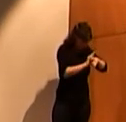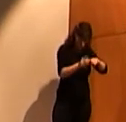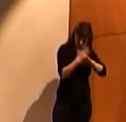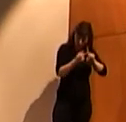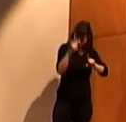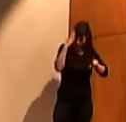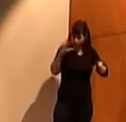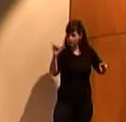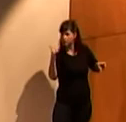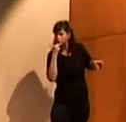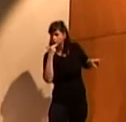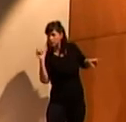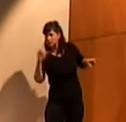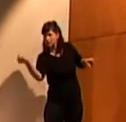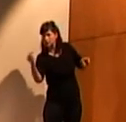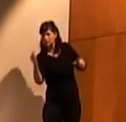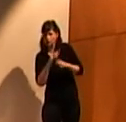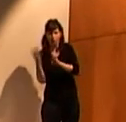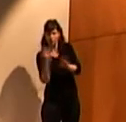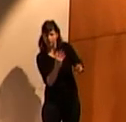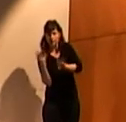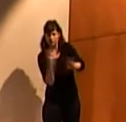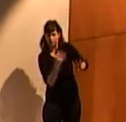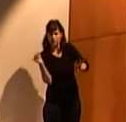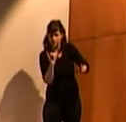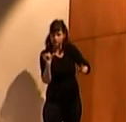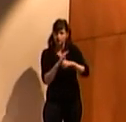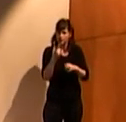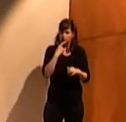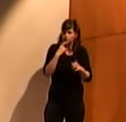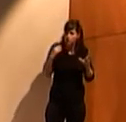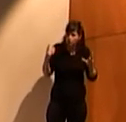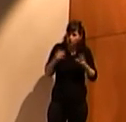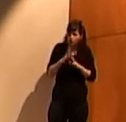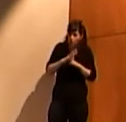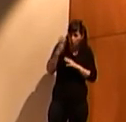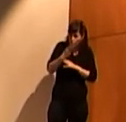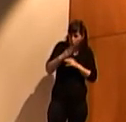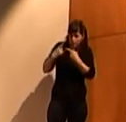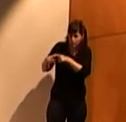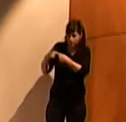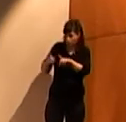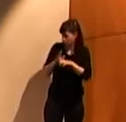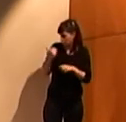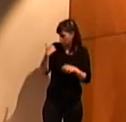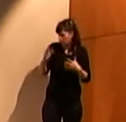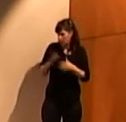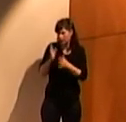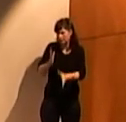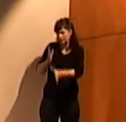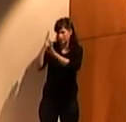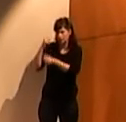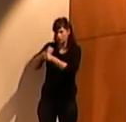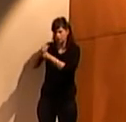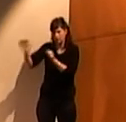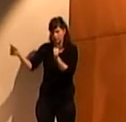fréquenter, mais il y a des besoins différents. Et nous travaillons depuis une dizaine d'années avec une